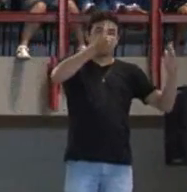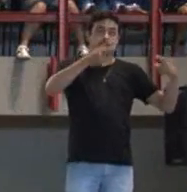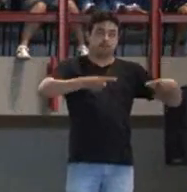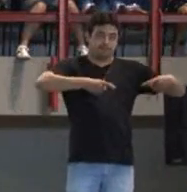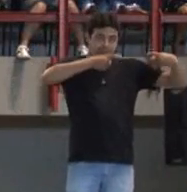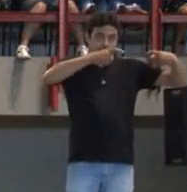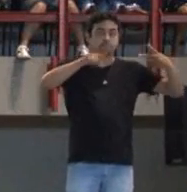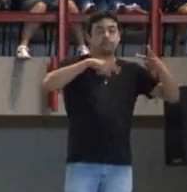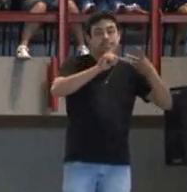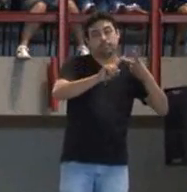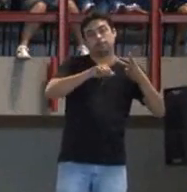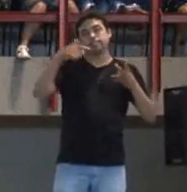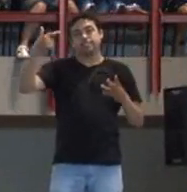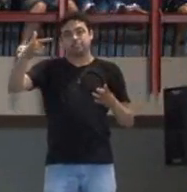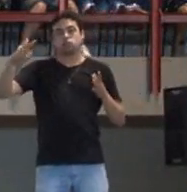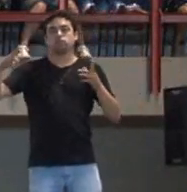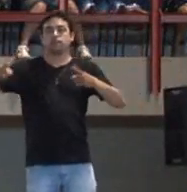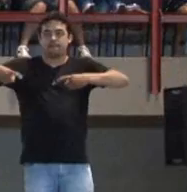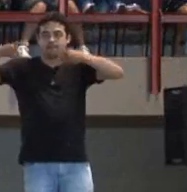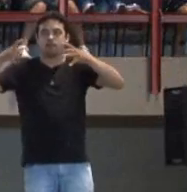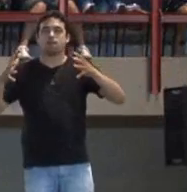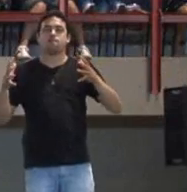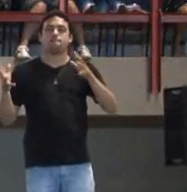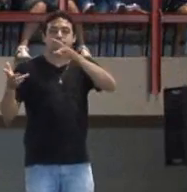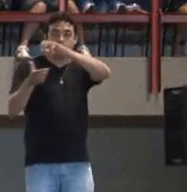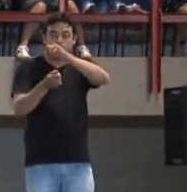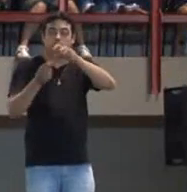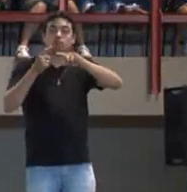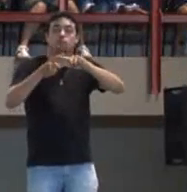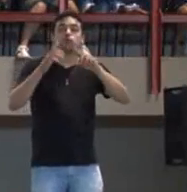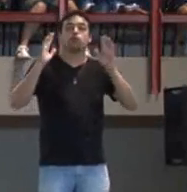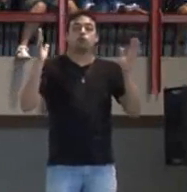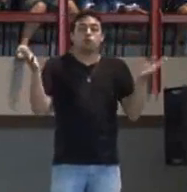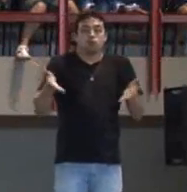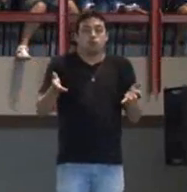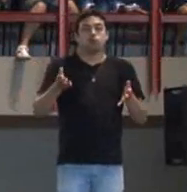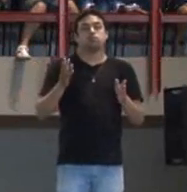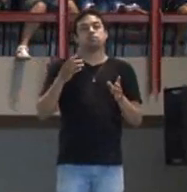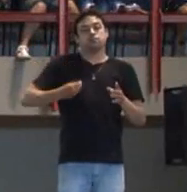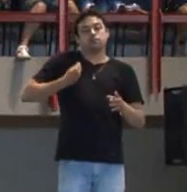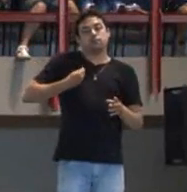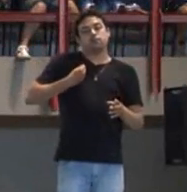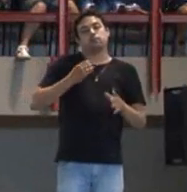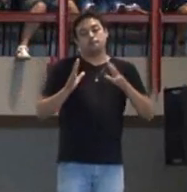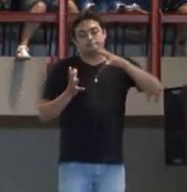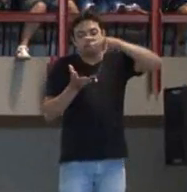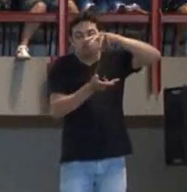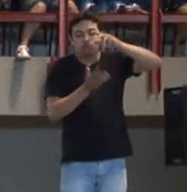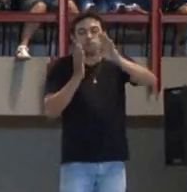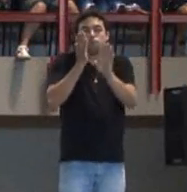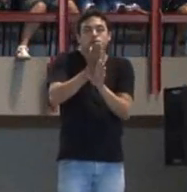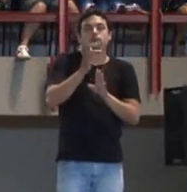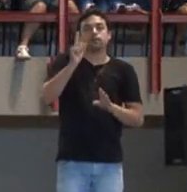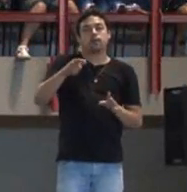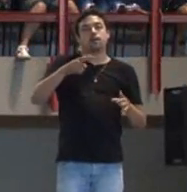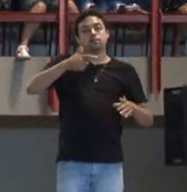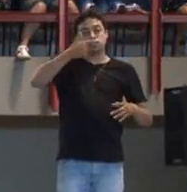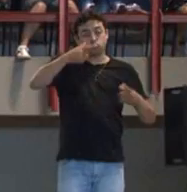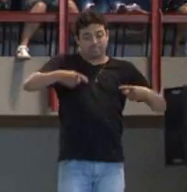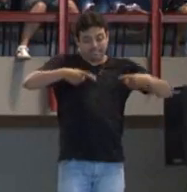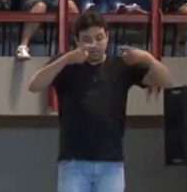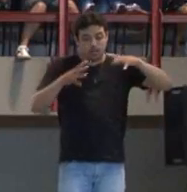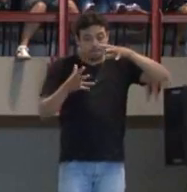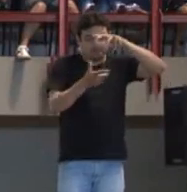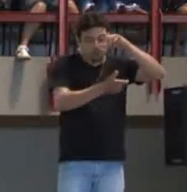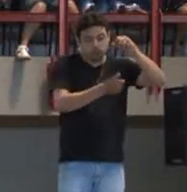claro a Segunda Guerra hoje nós vivemos um mundo que é resultado da segunda guerra a maneira de pensar a maneira de